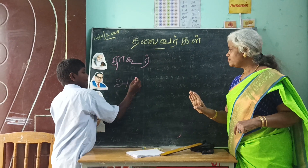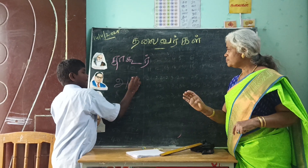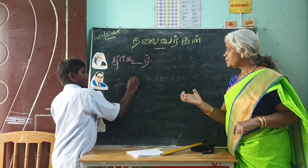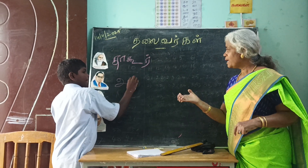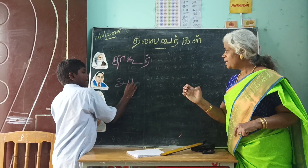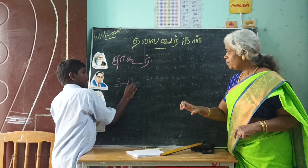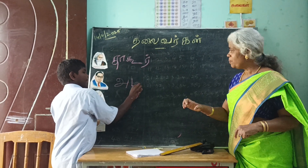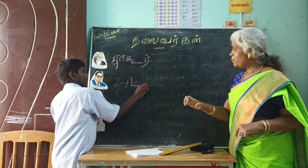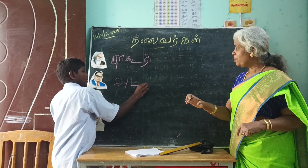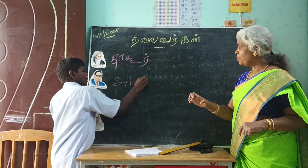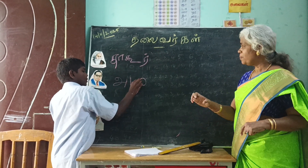இம்